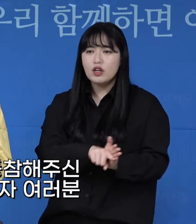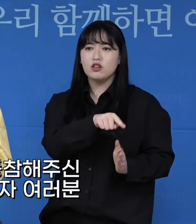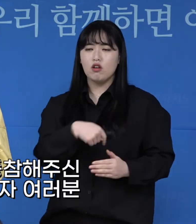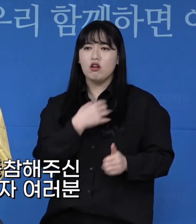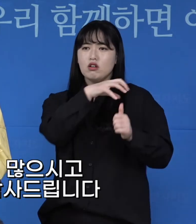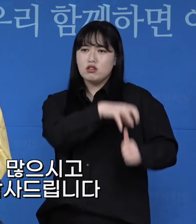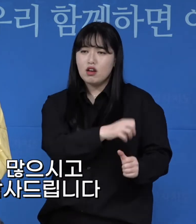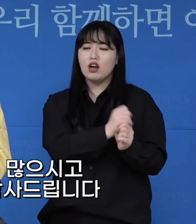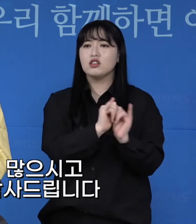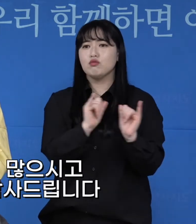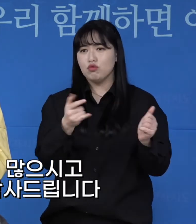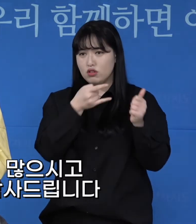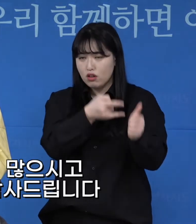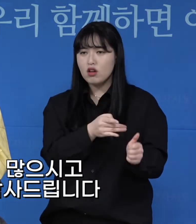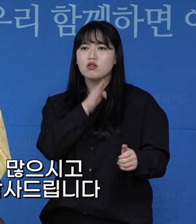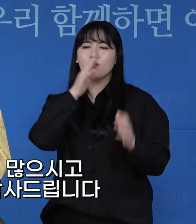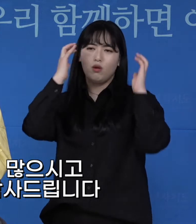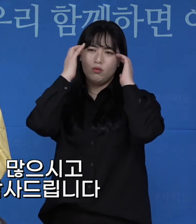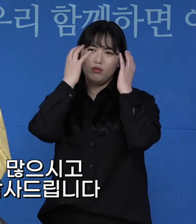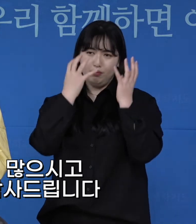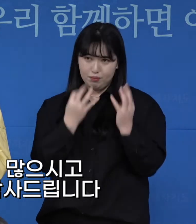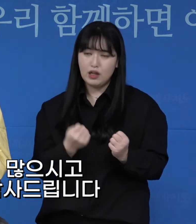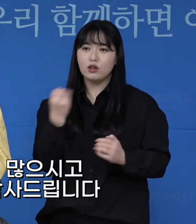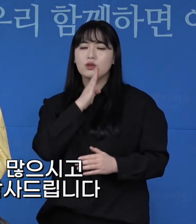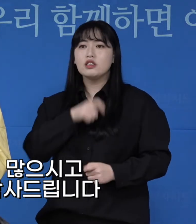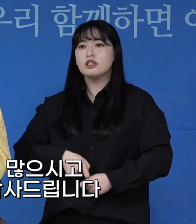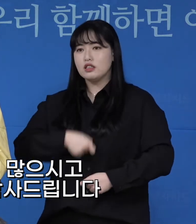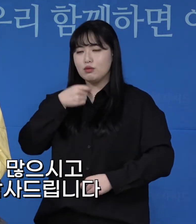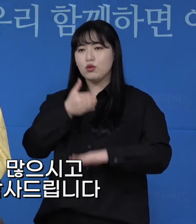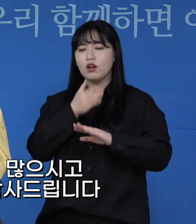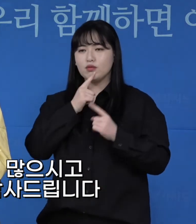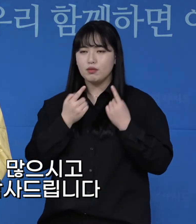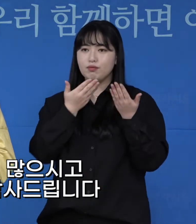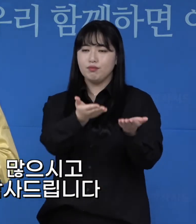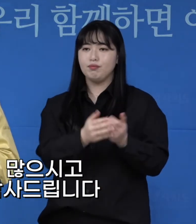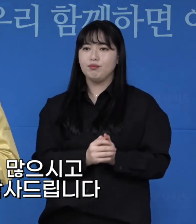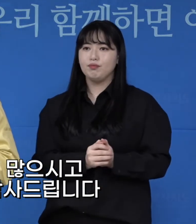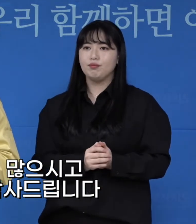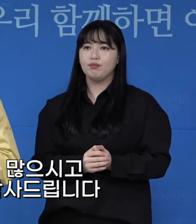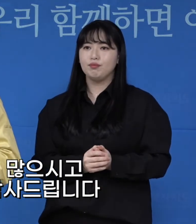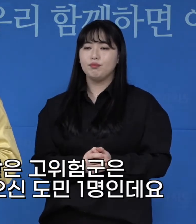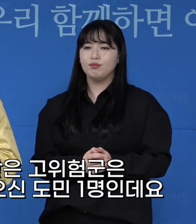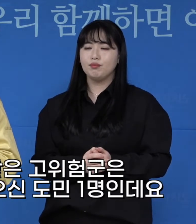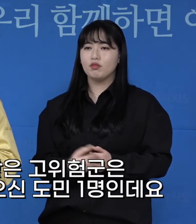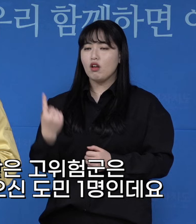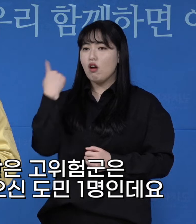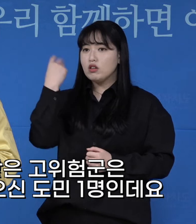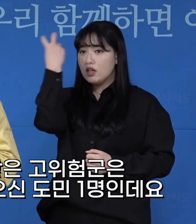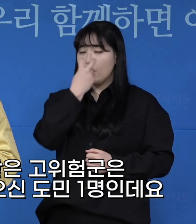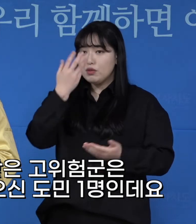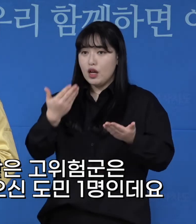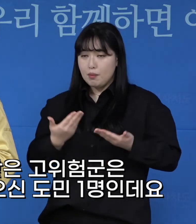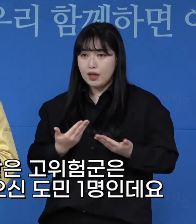자가격리자 여러분, 정말 고생 많으시고 진심으로 감사를 드립니다. 어제 검사받은